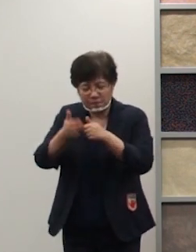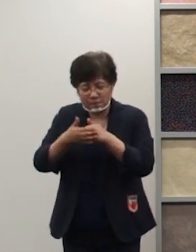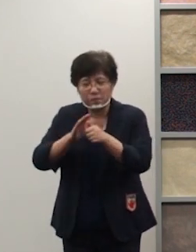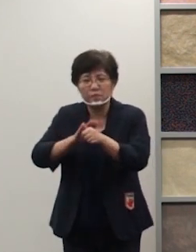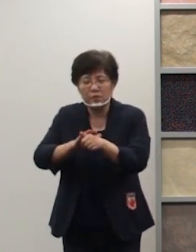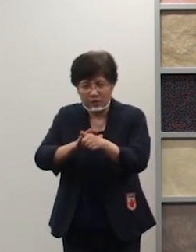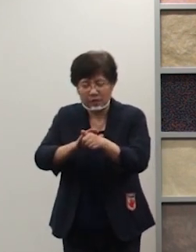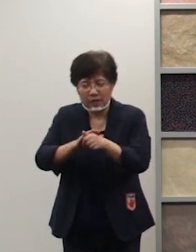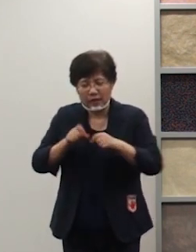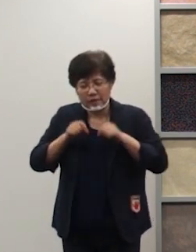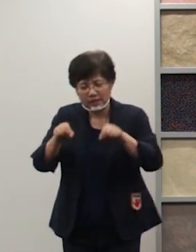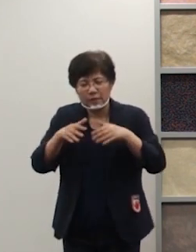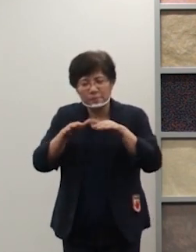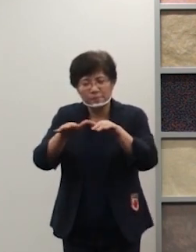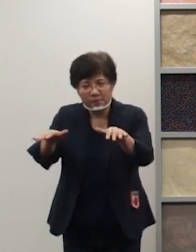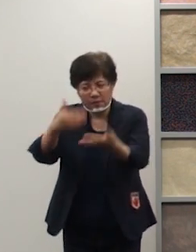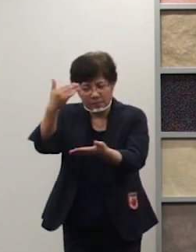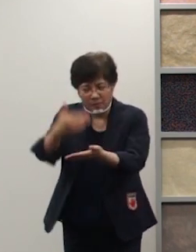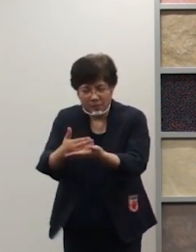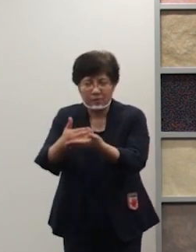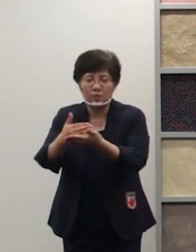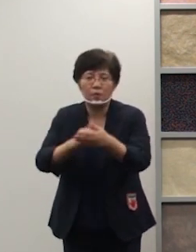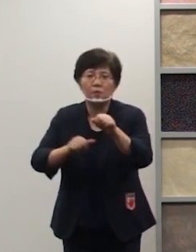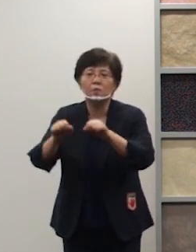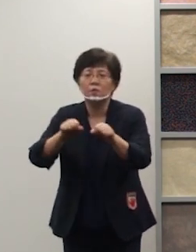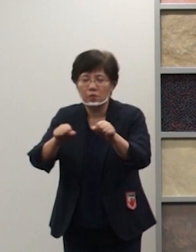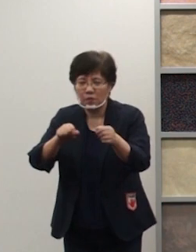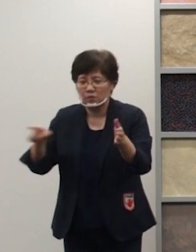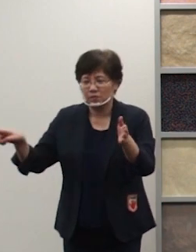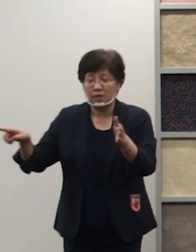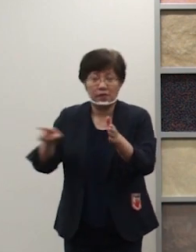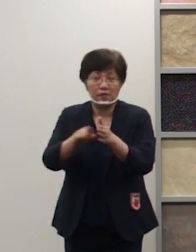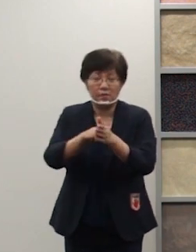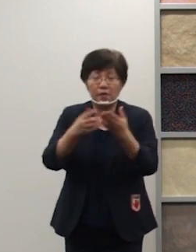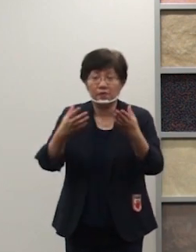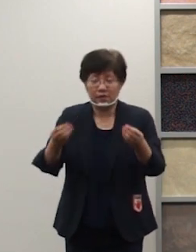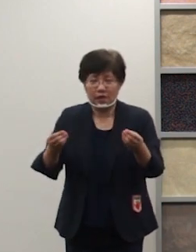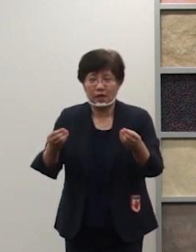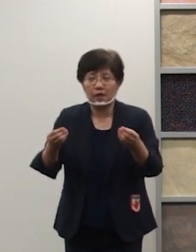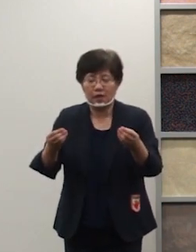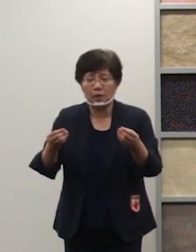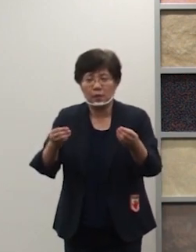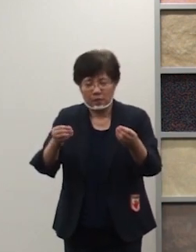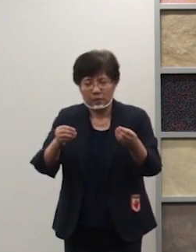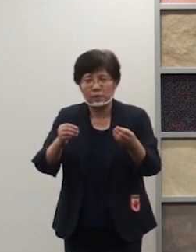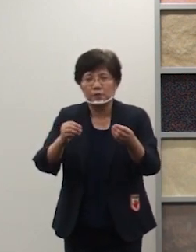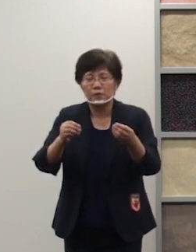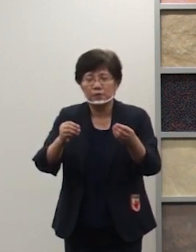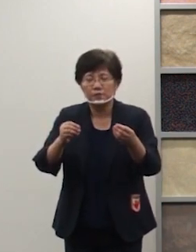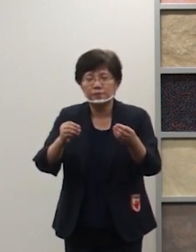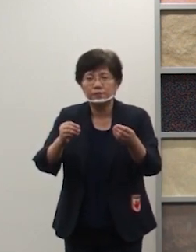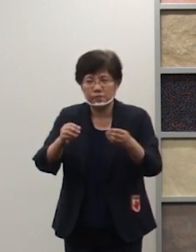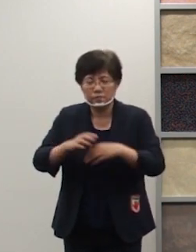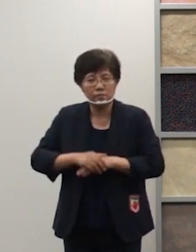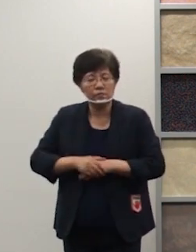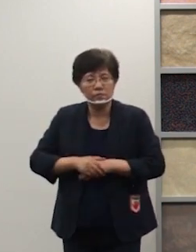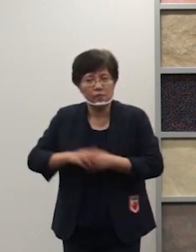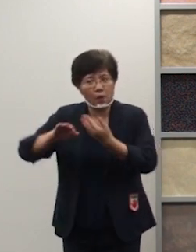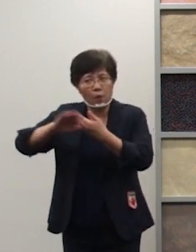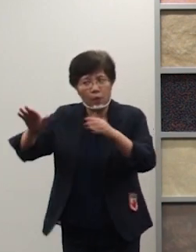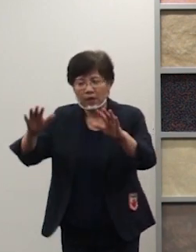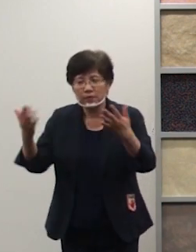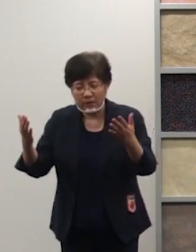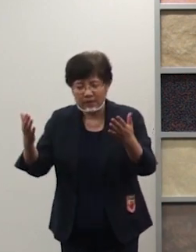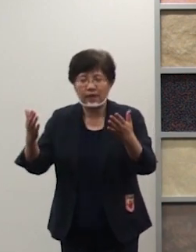防止対策に取り組んできたわけでありますが、この努力というものは、遠からず進化を発揮し、他県にない付加価値